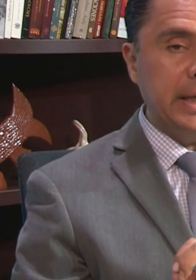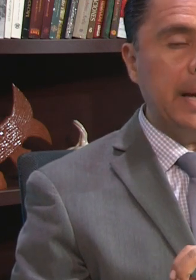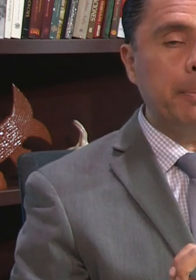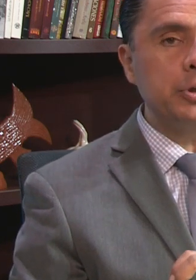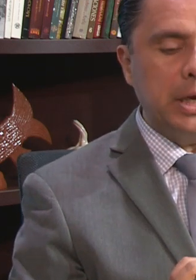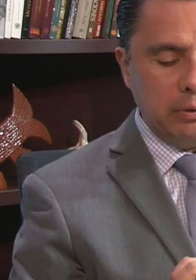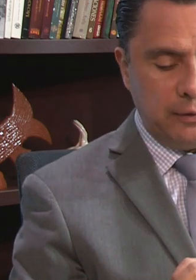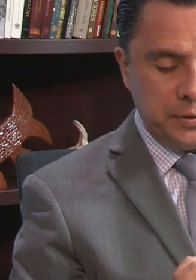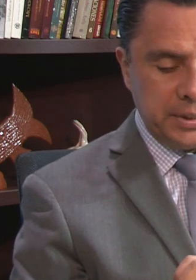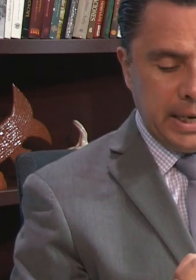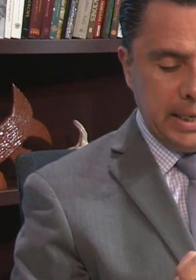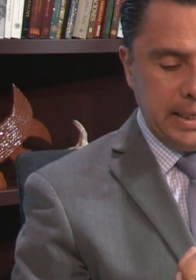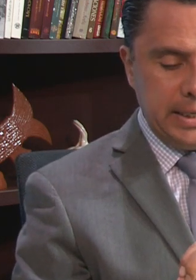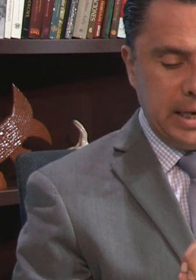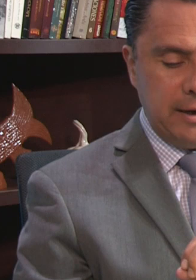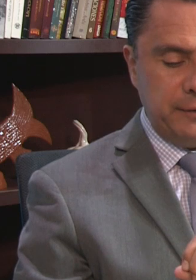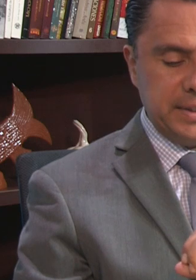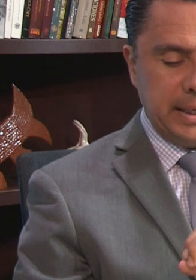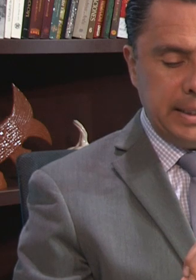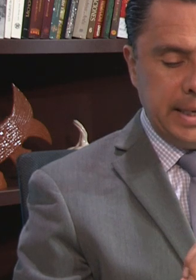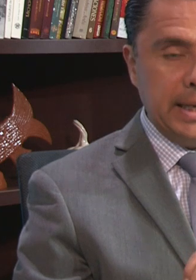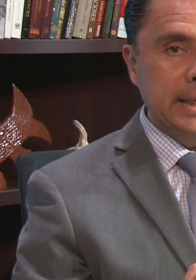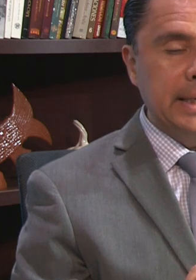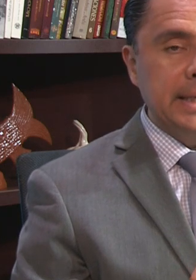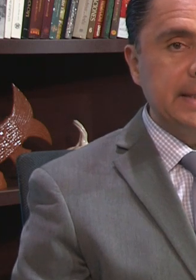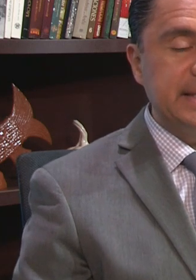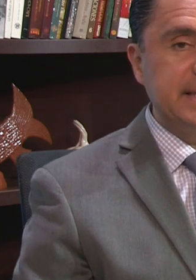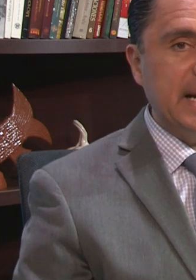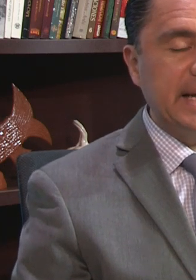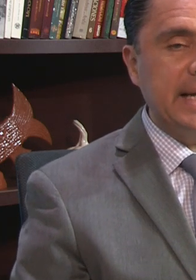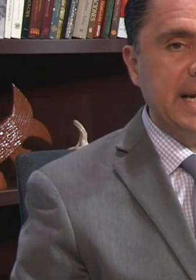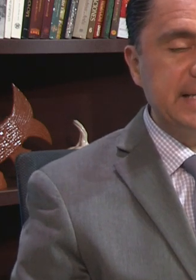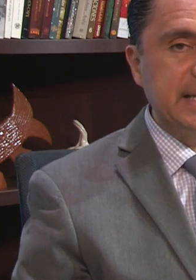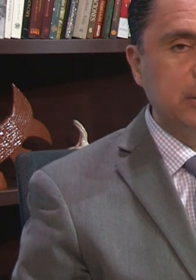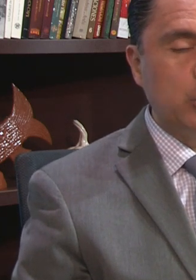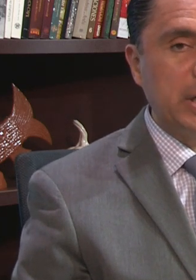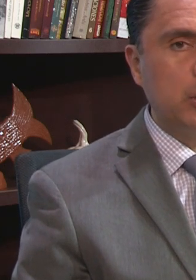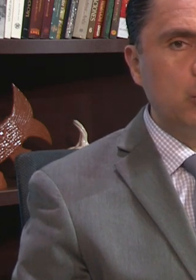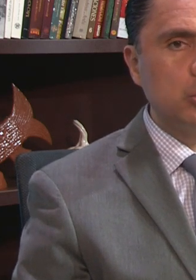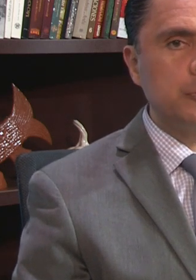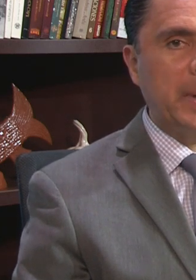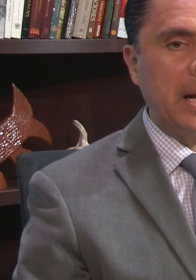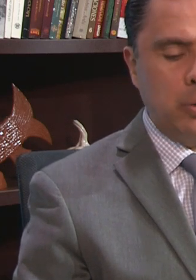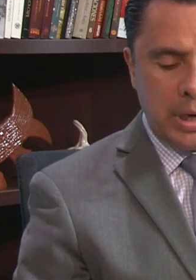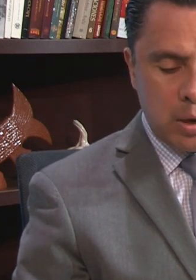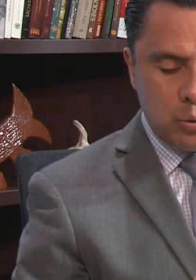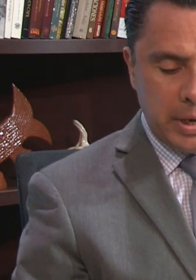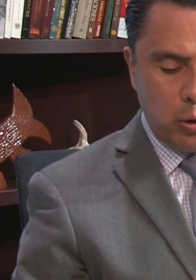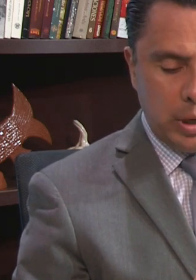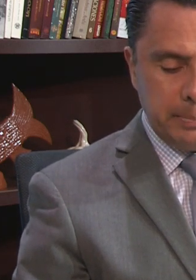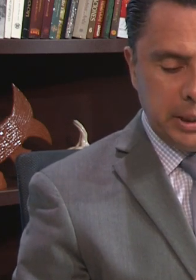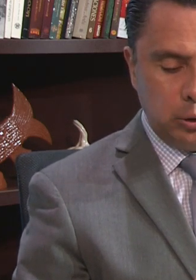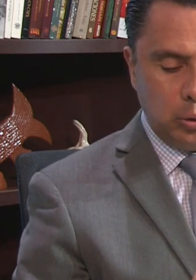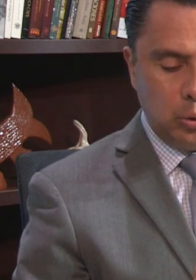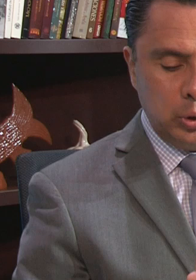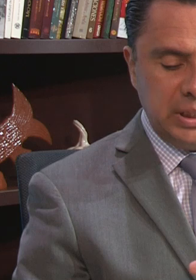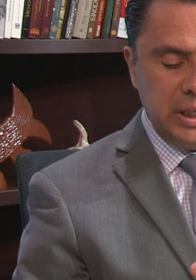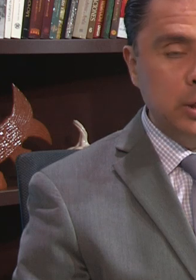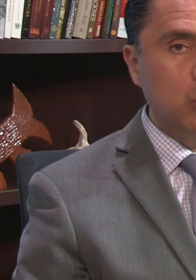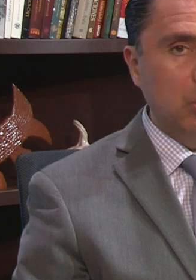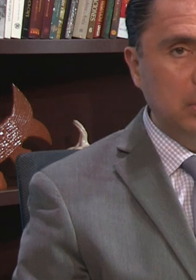gobierno seguiré apoyando al fiscal y a la fiscalía. Se estarán canalizando recursos para lograr un